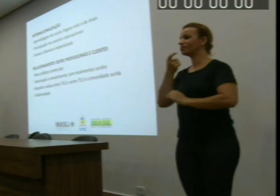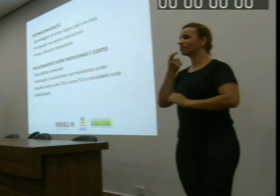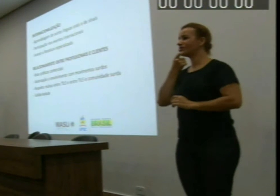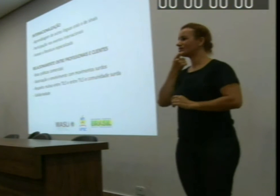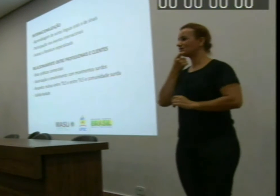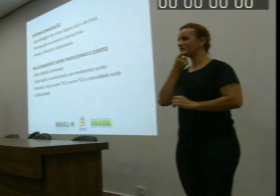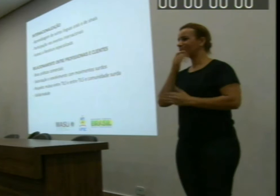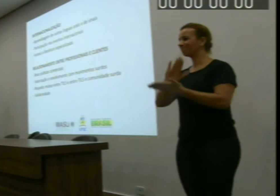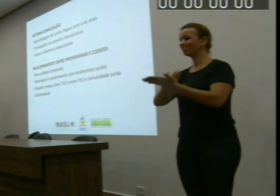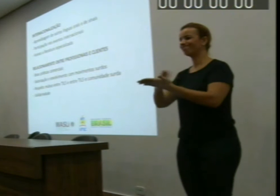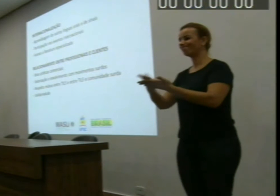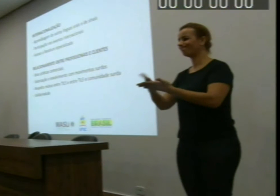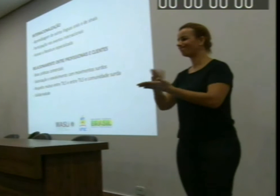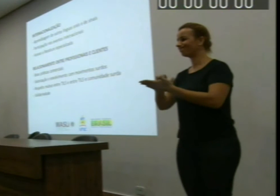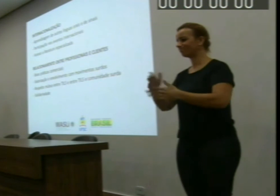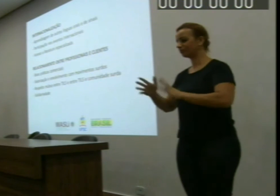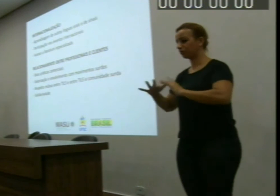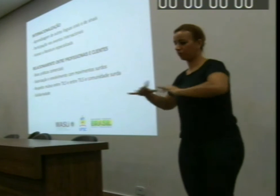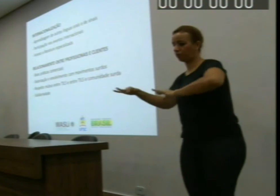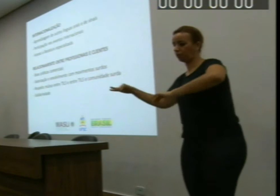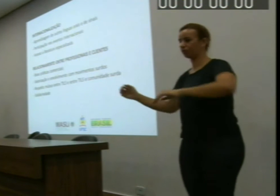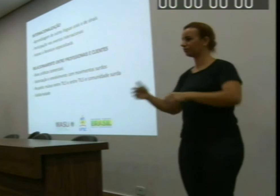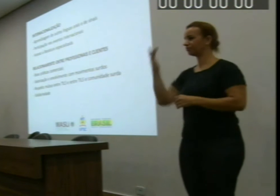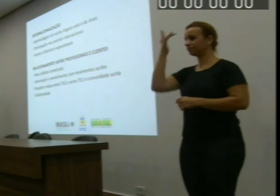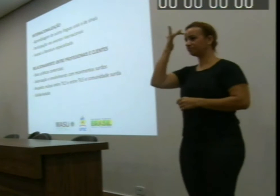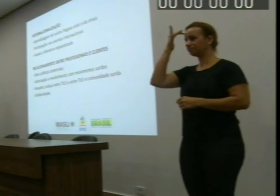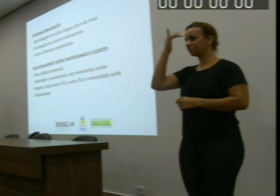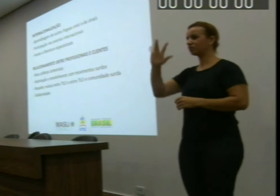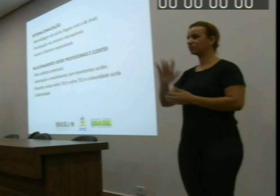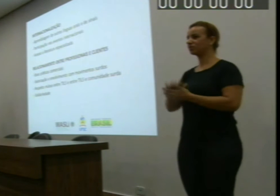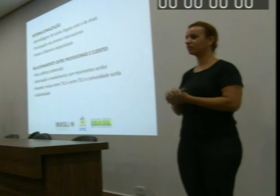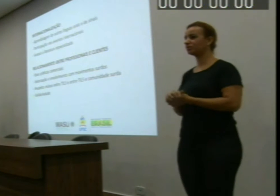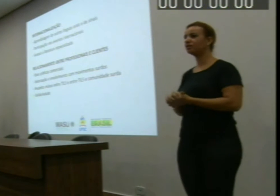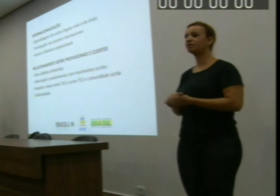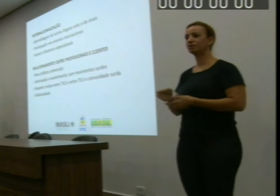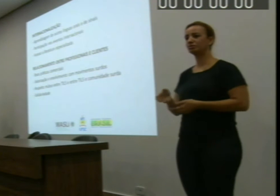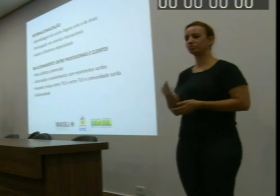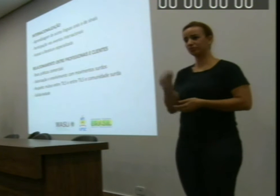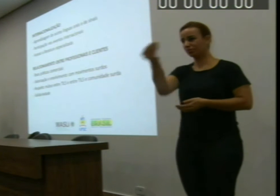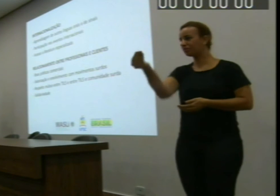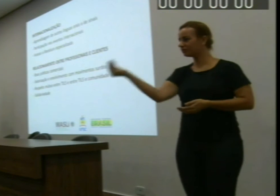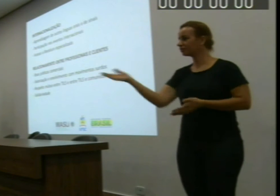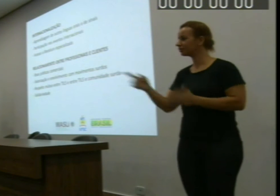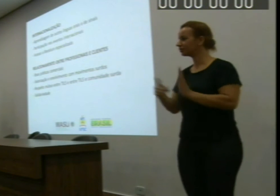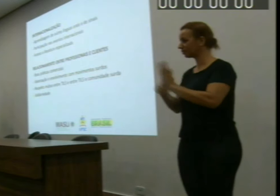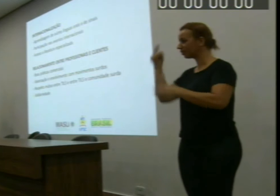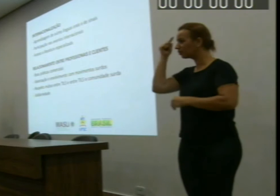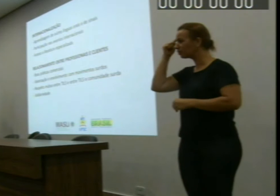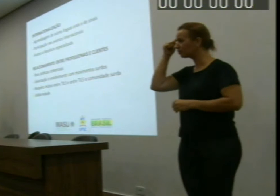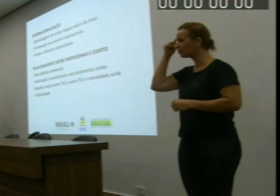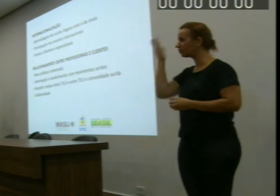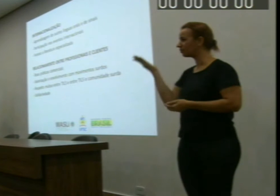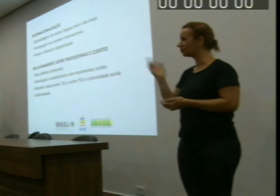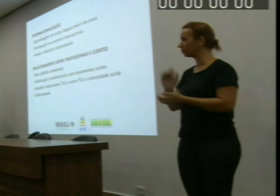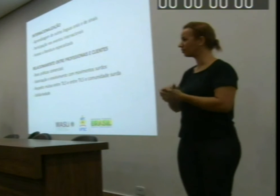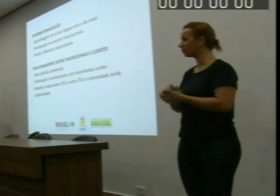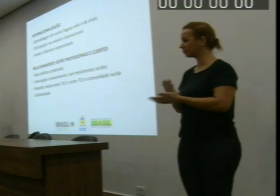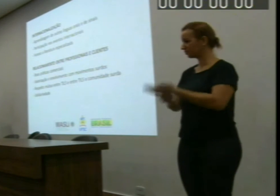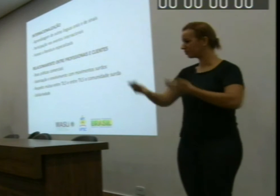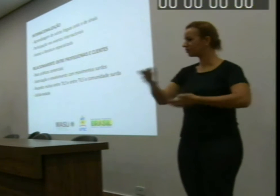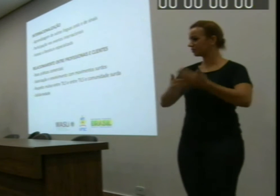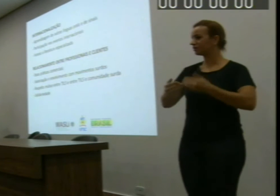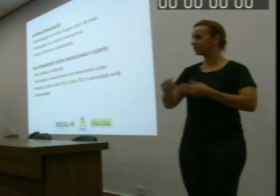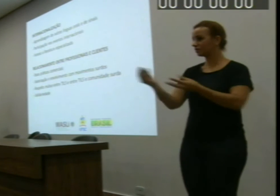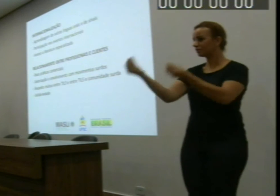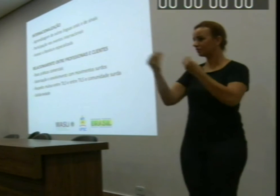interpretação simultânea então fica um desafio né naturalmente quem trabalha com mais línguas ganha